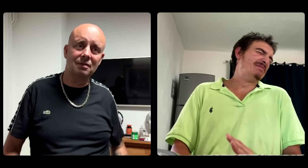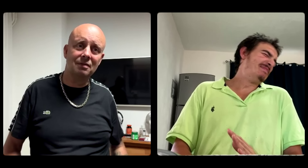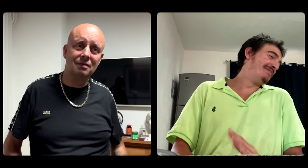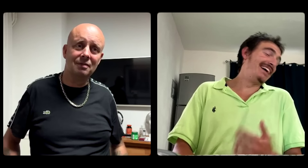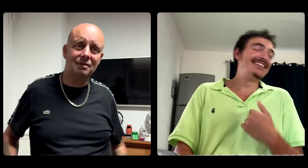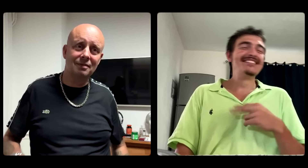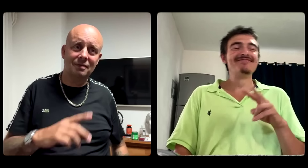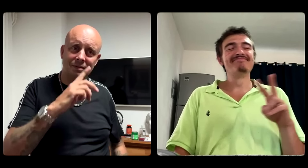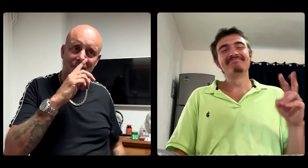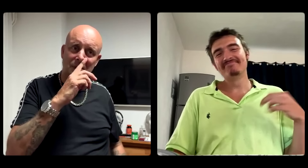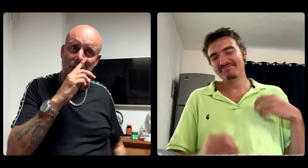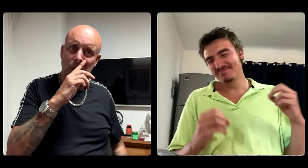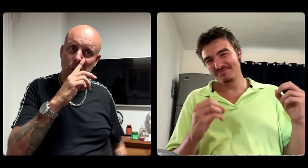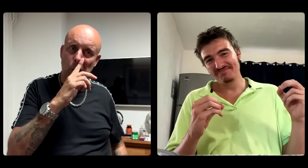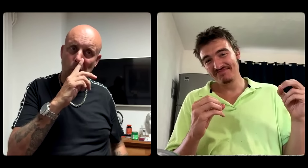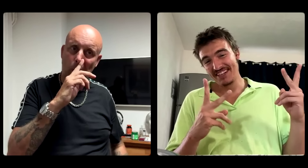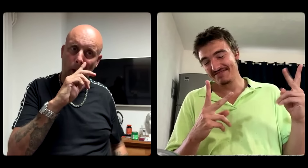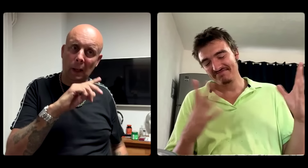Ja.